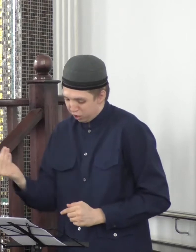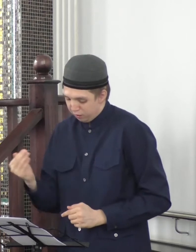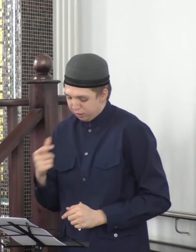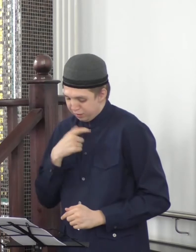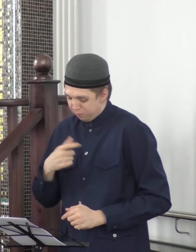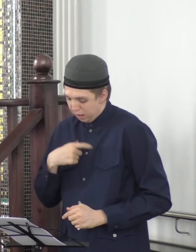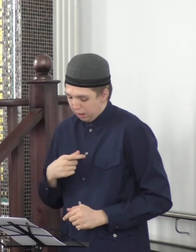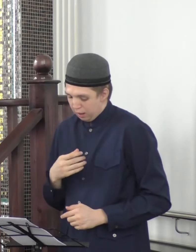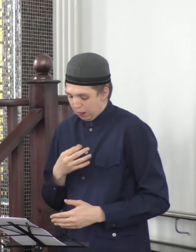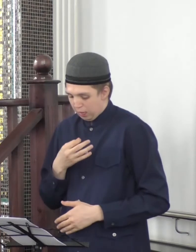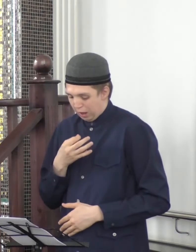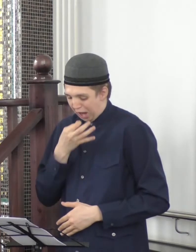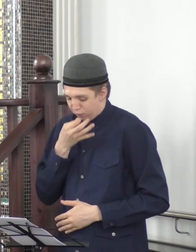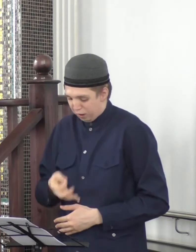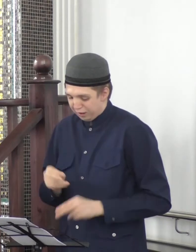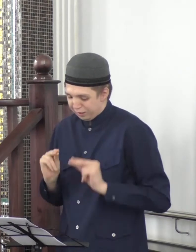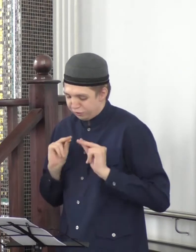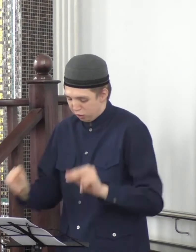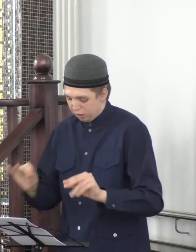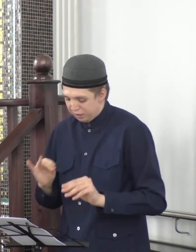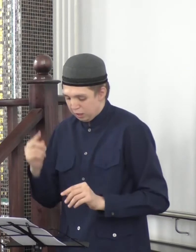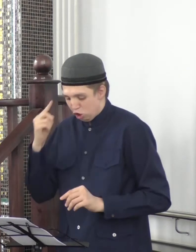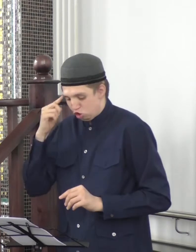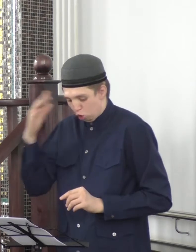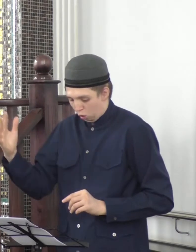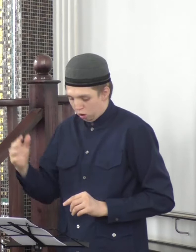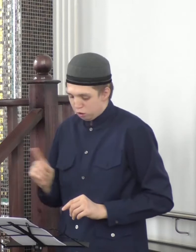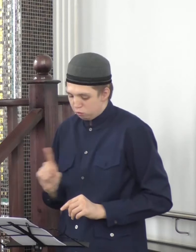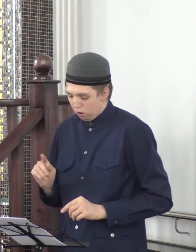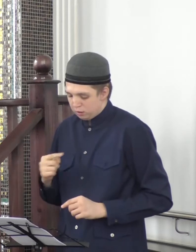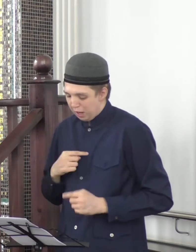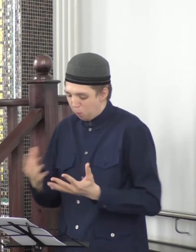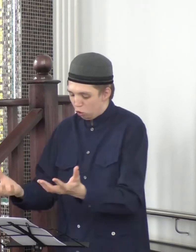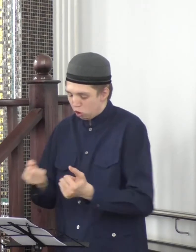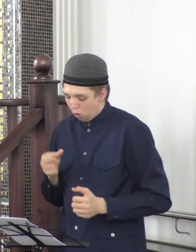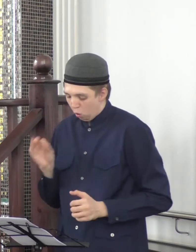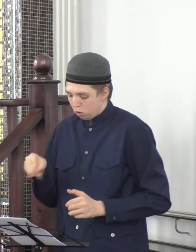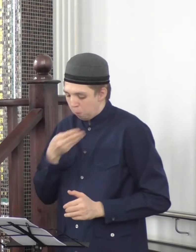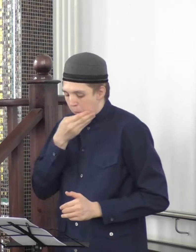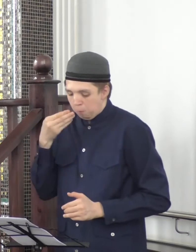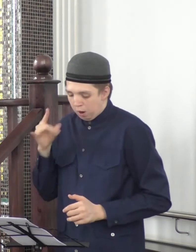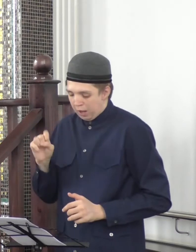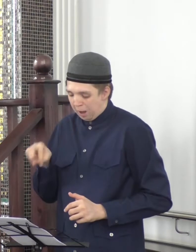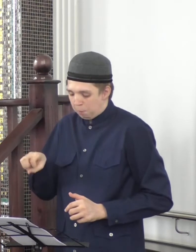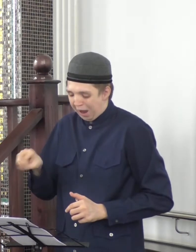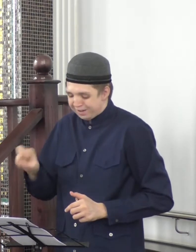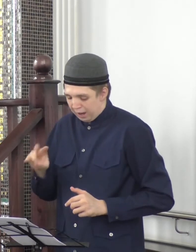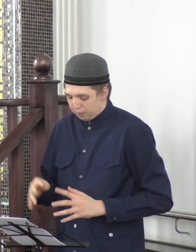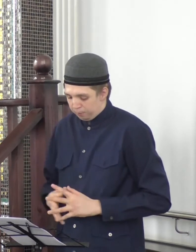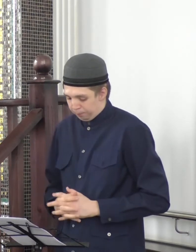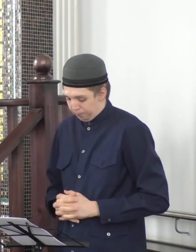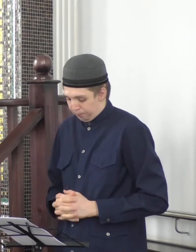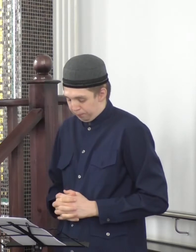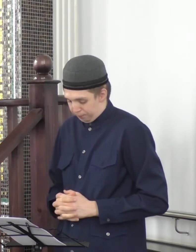пәйгамбәрбез. Арабызда хәтта бар шундый кардәшләребез Рамазан айында намаз укый башлыйлар, әмма Рамазан бетуу